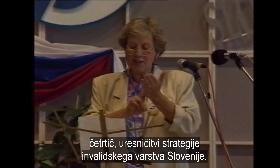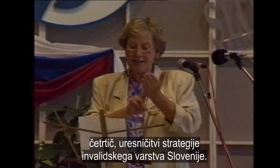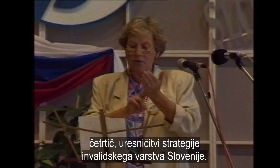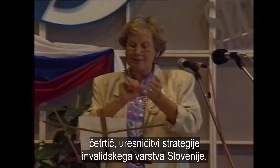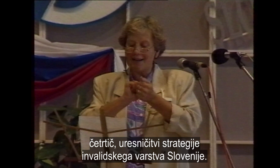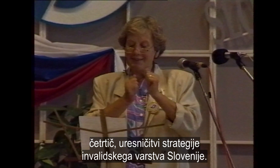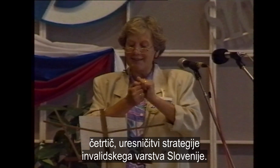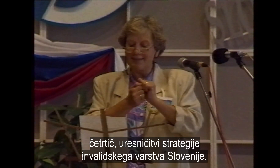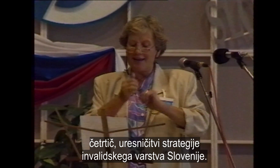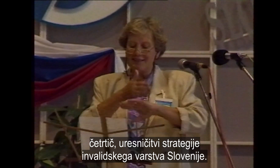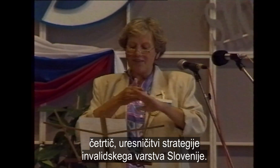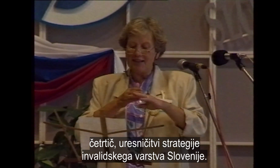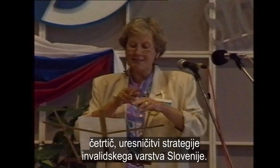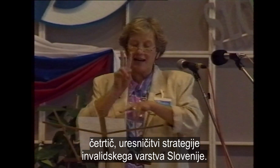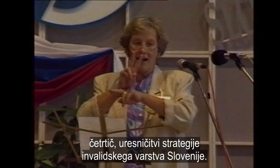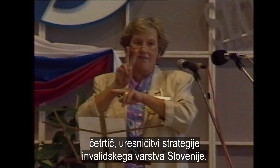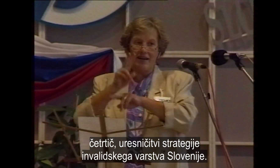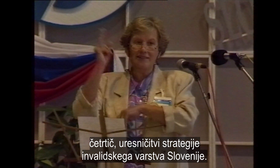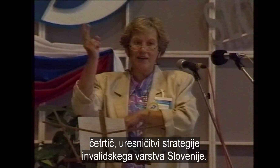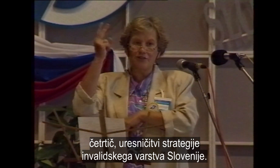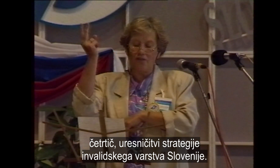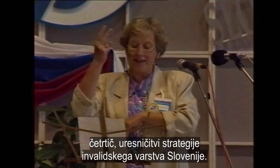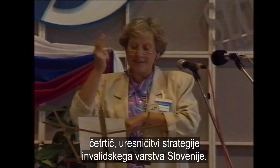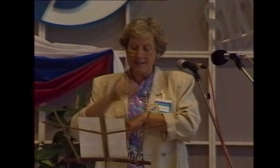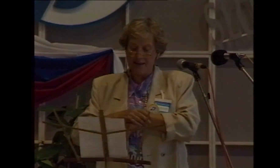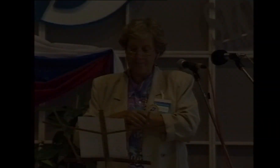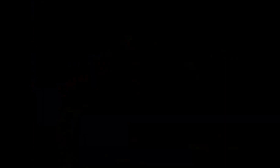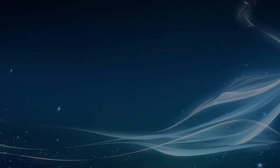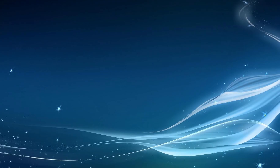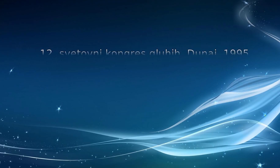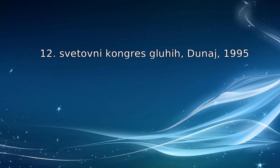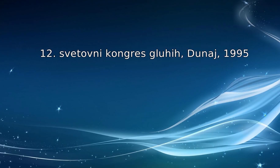uresničitev strategije invalidskega varstva Slovenije.